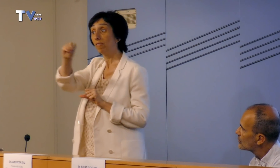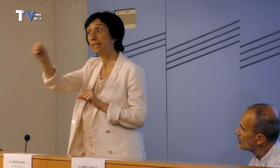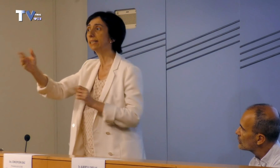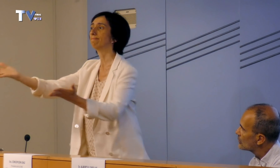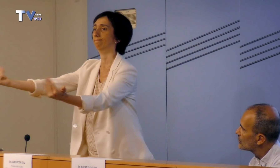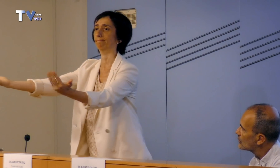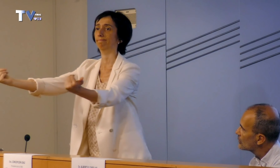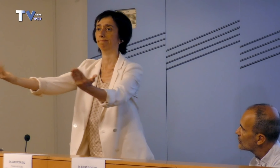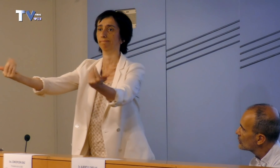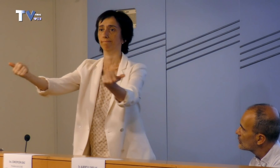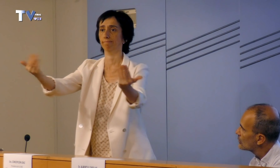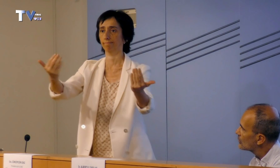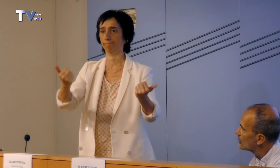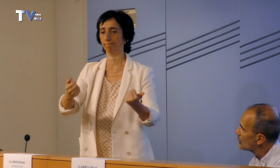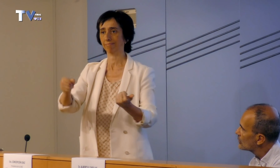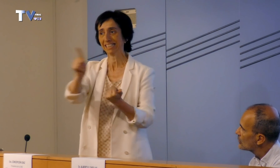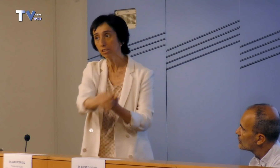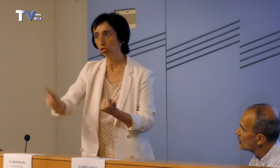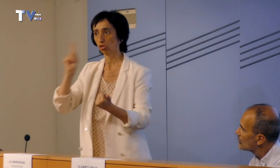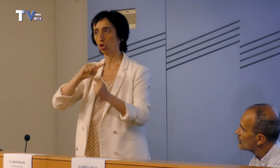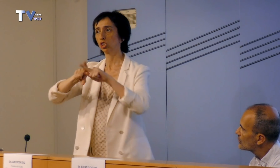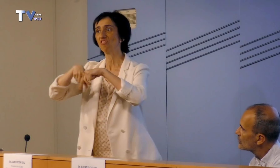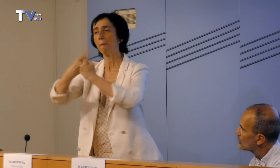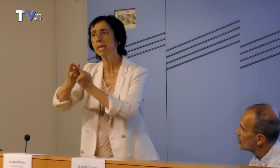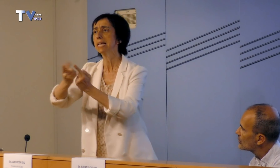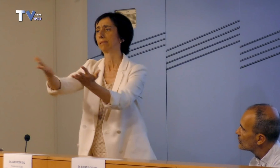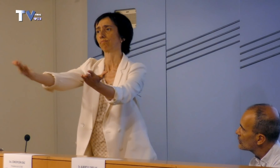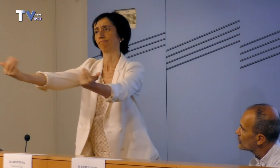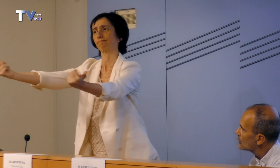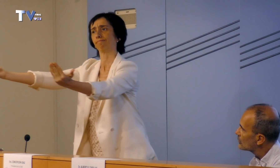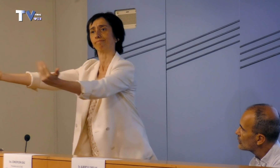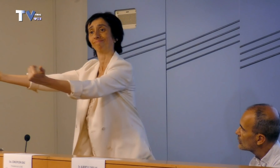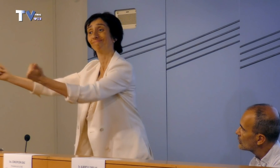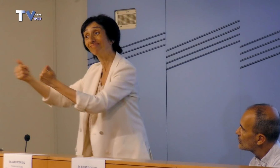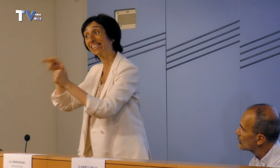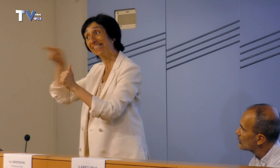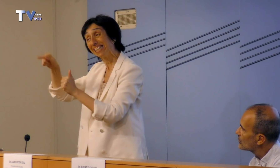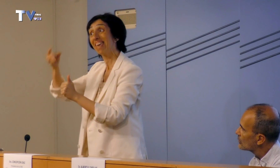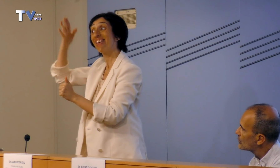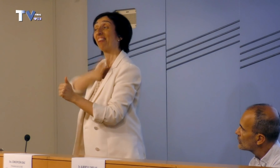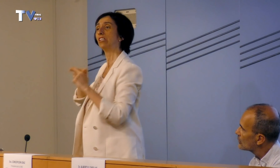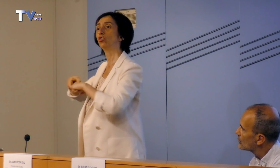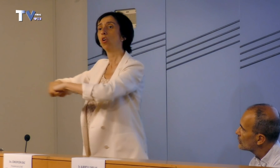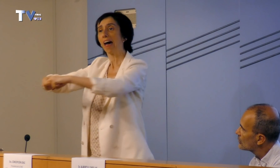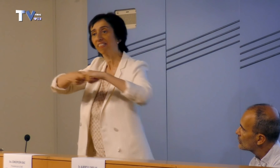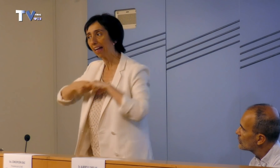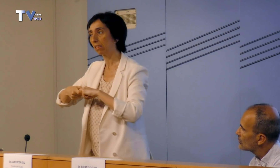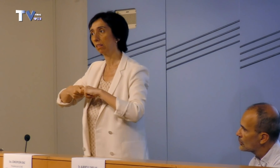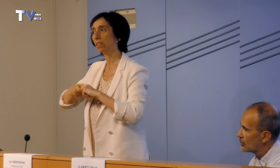molt propera. Falta el jovent, els nens, les famílies, heu d'estar amb nosaltres també.